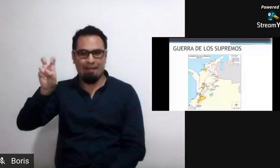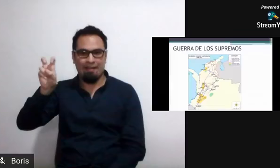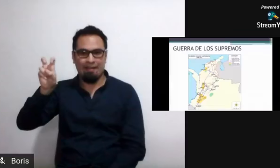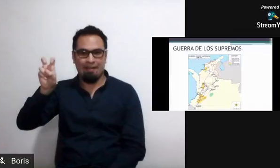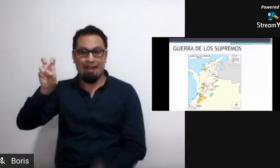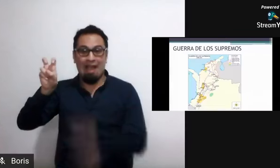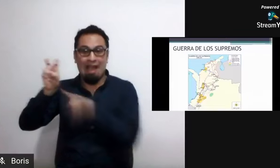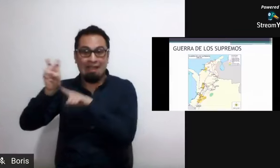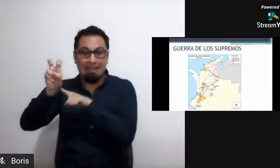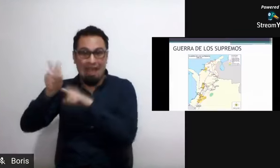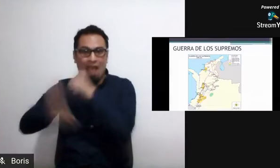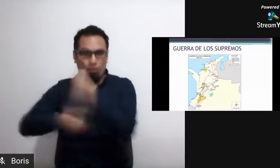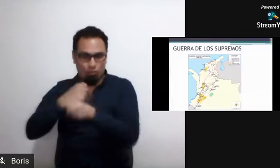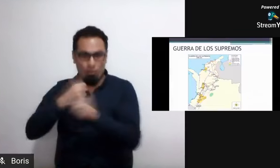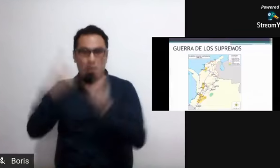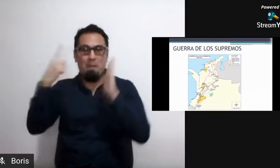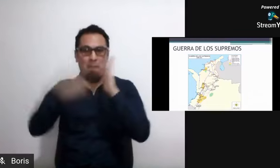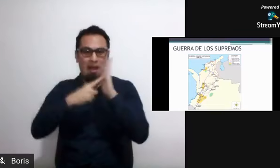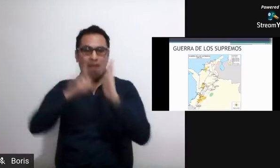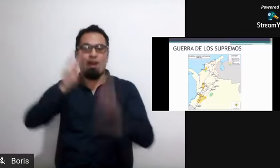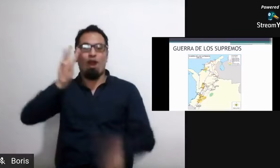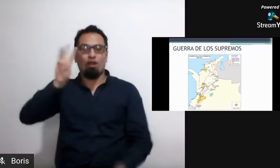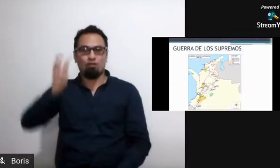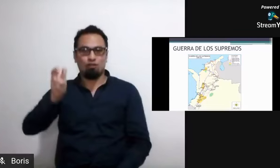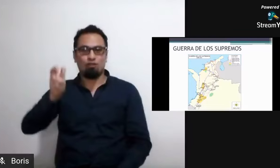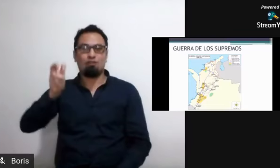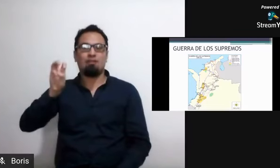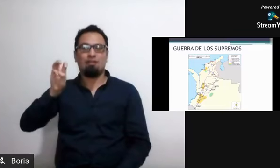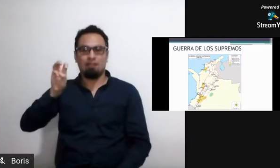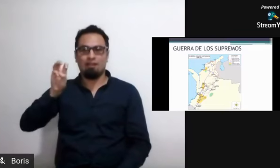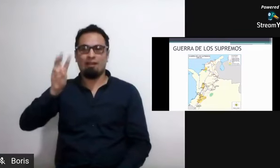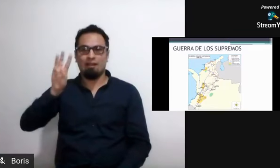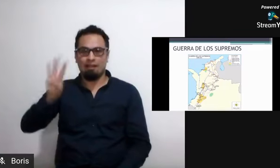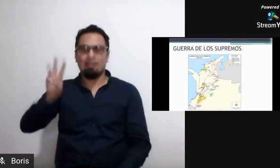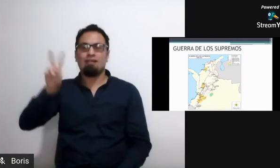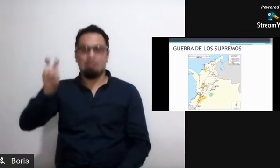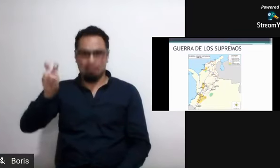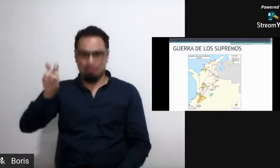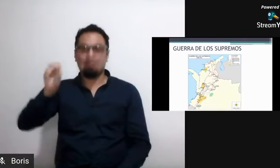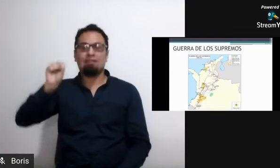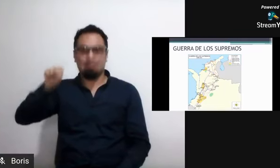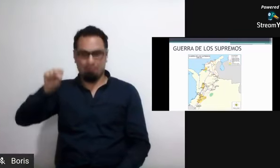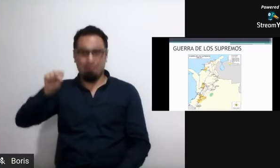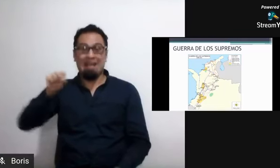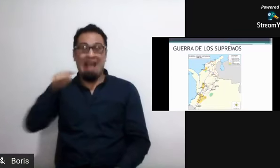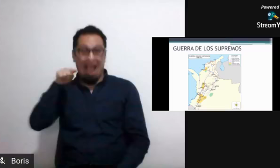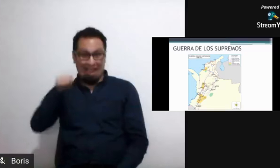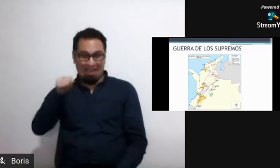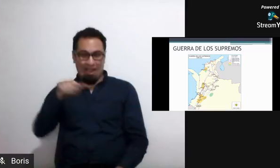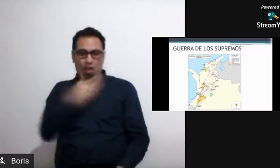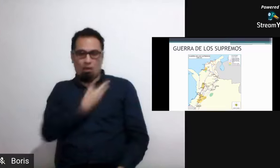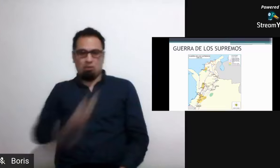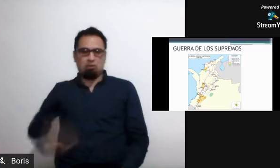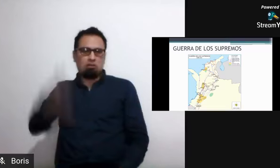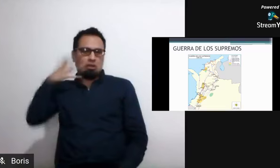1837. Gracias, 1837. En el año 1837, cuando el general Santander entrega